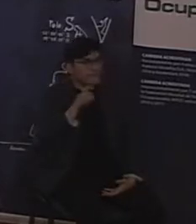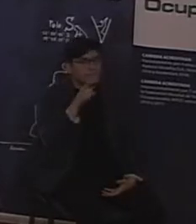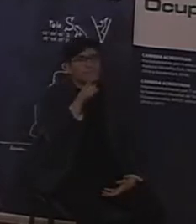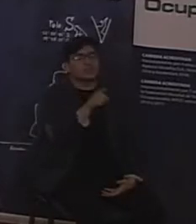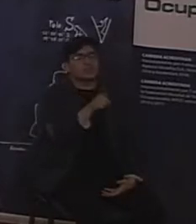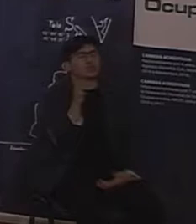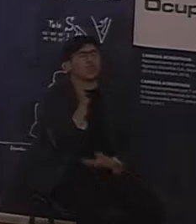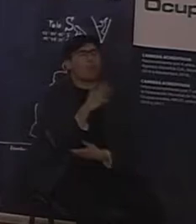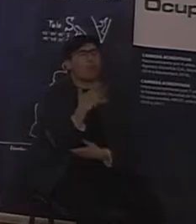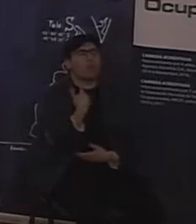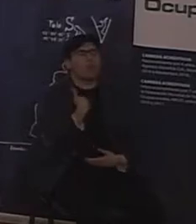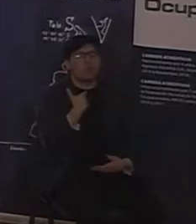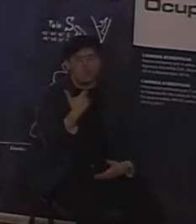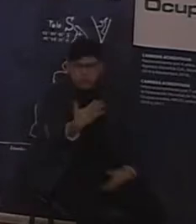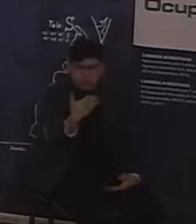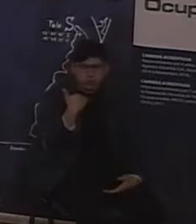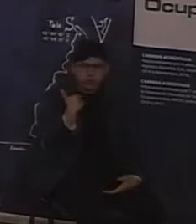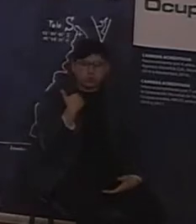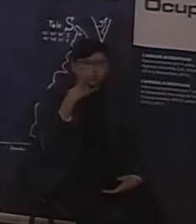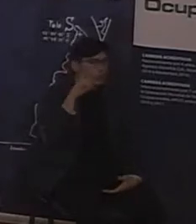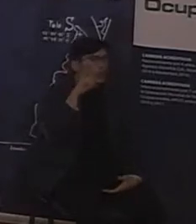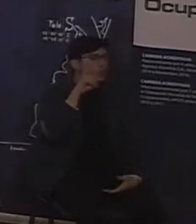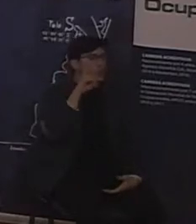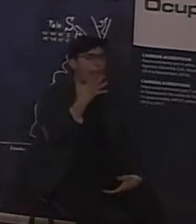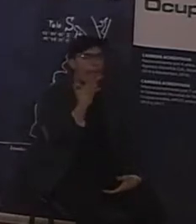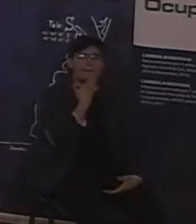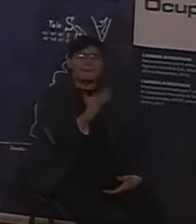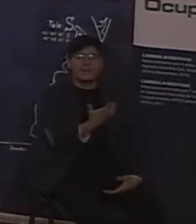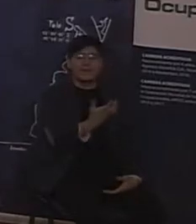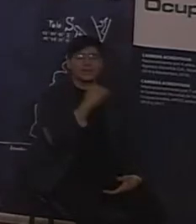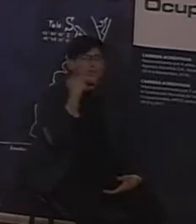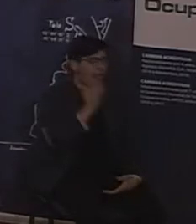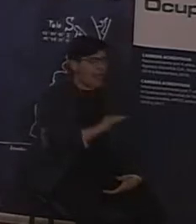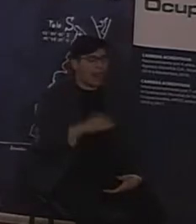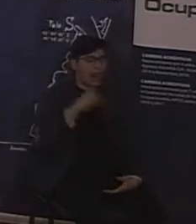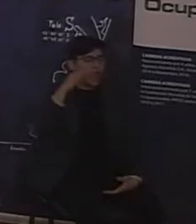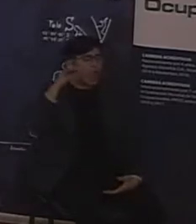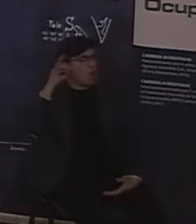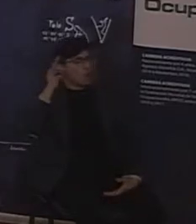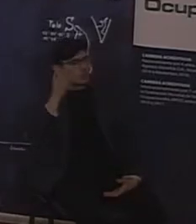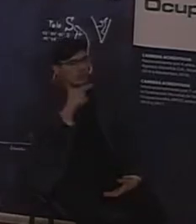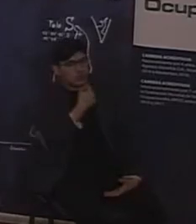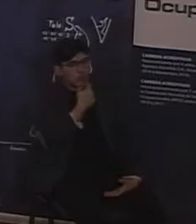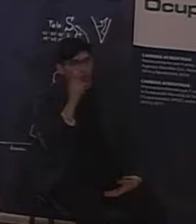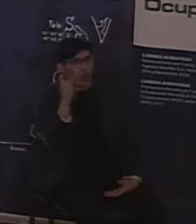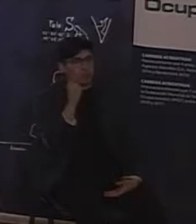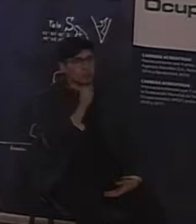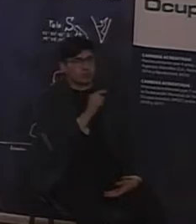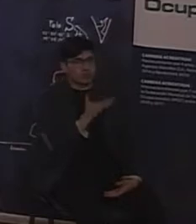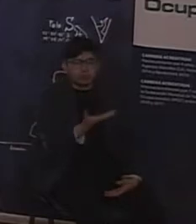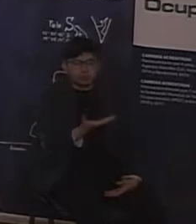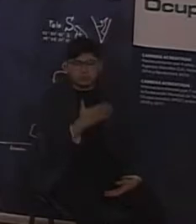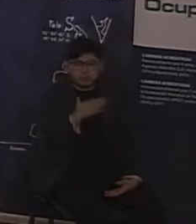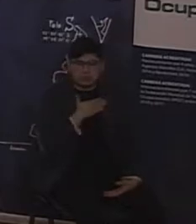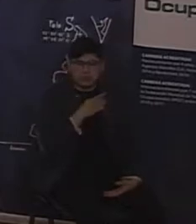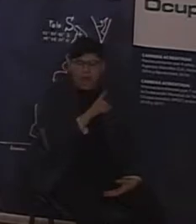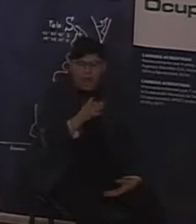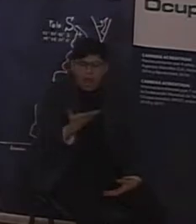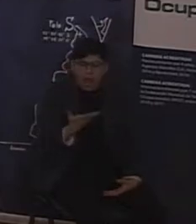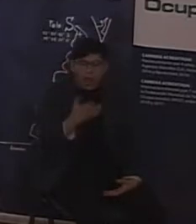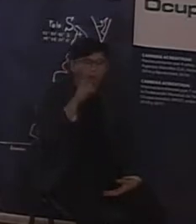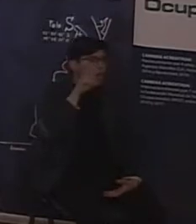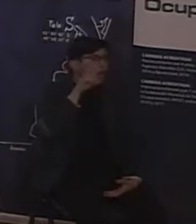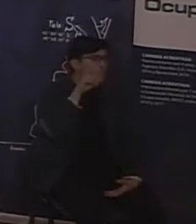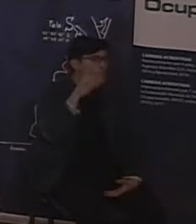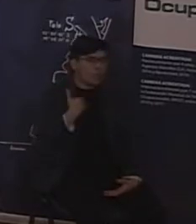igual que yo porque los niños y las niñas lo quieren a él y a mí no me quieren ser rosado como